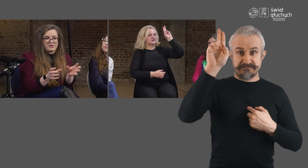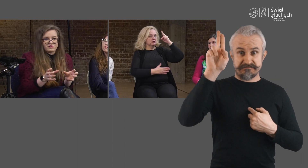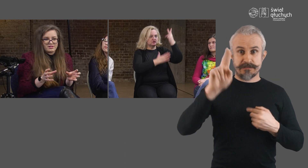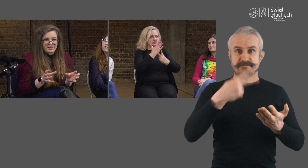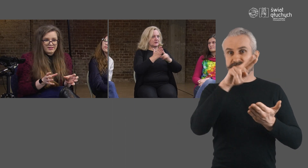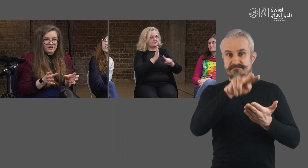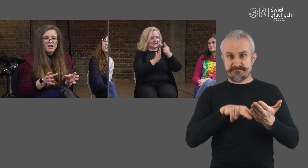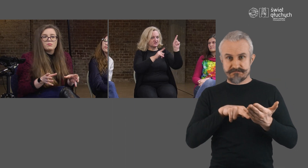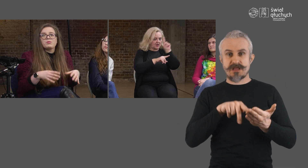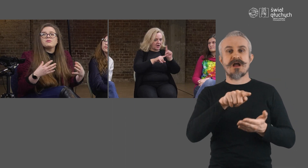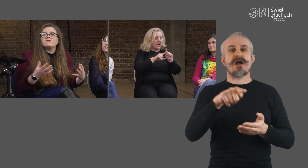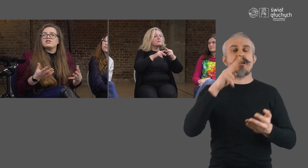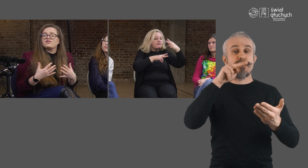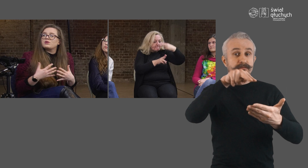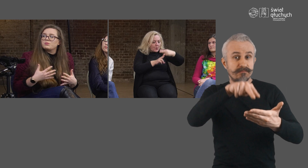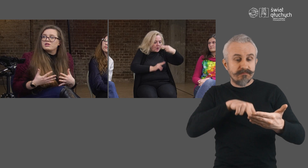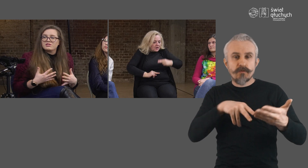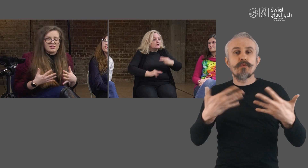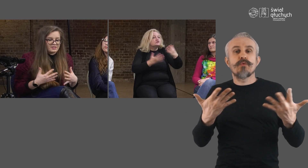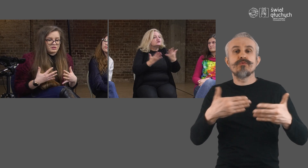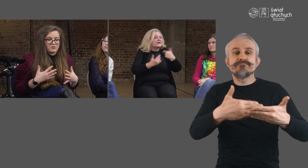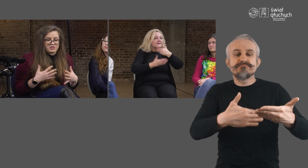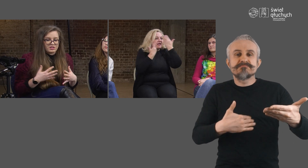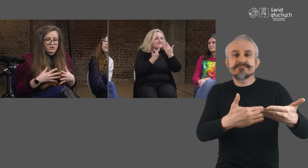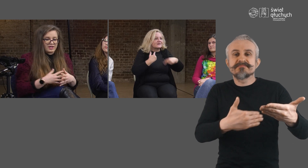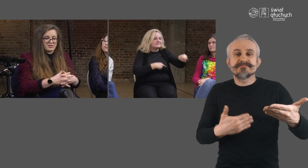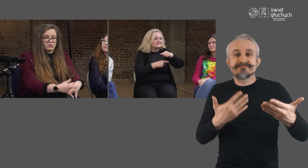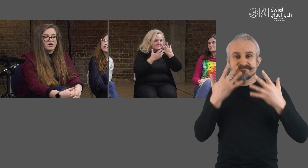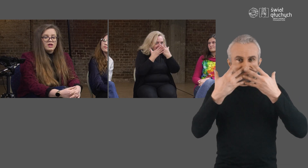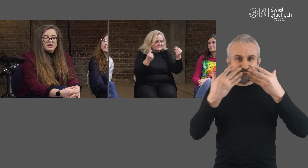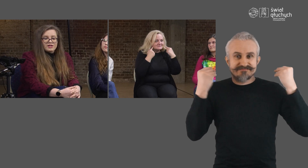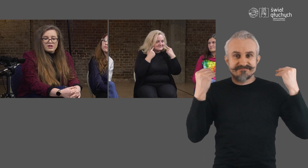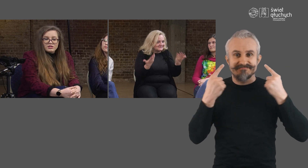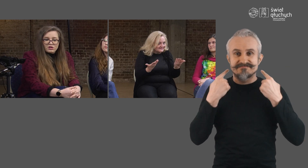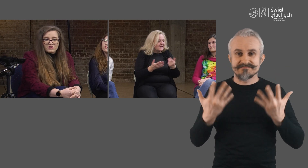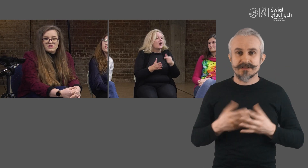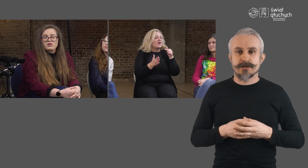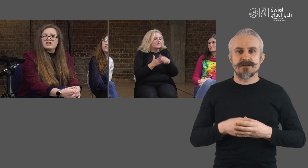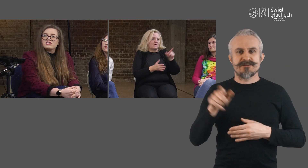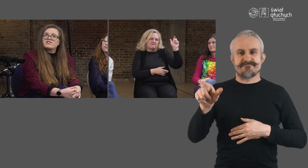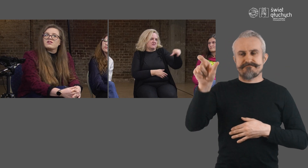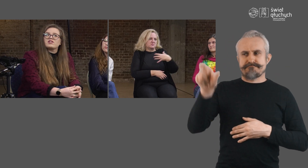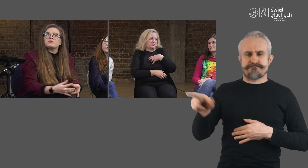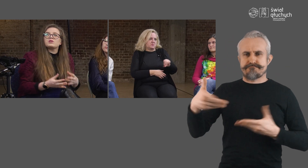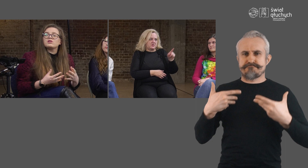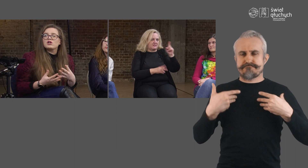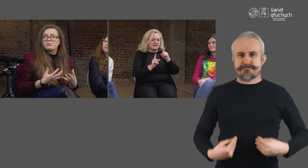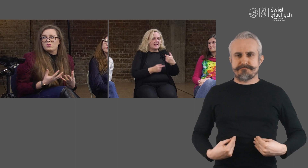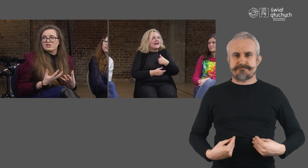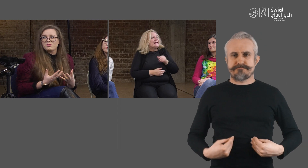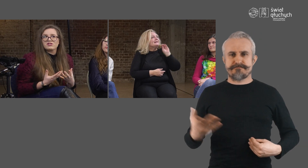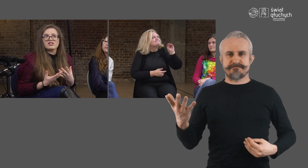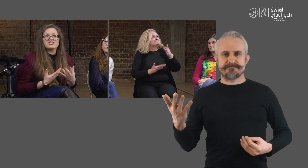przeczytała pierwsze zdania i potem nie wiedziałam, w którym momencie jesteśmy właśnie tego tekstu. I on tego nie widział. Ja też nie wiedziałam, w jaki sposób do